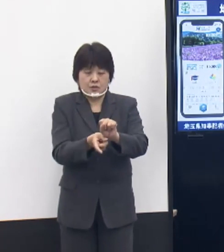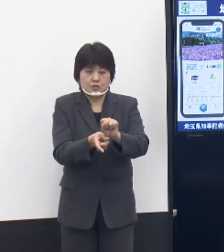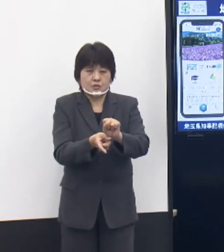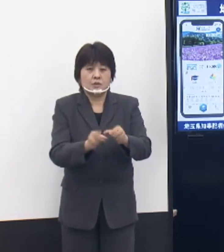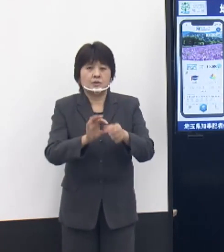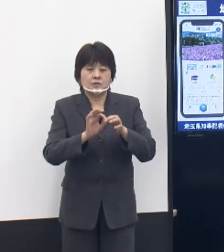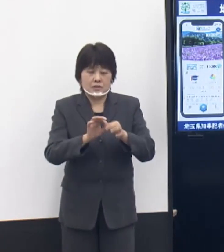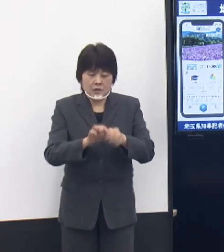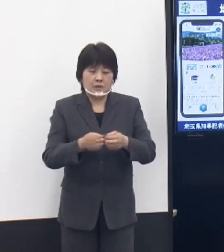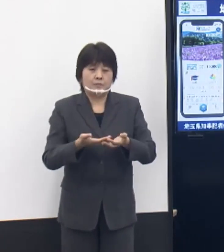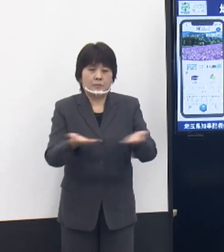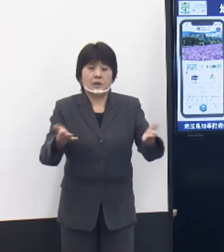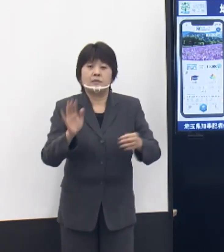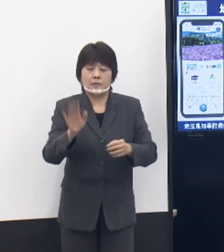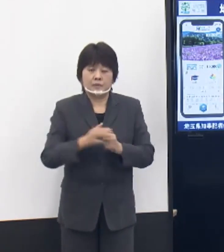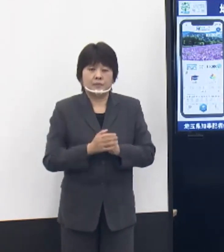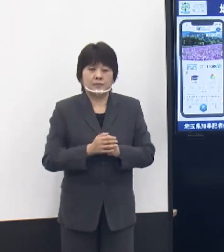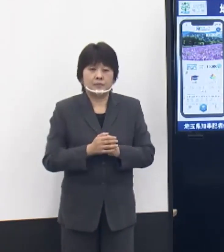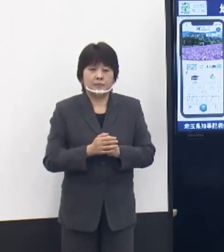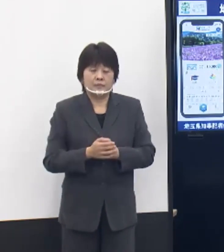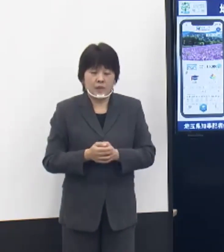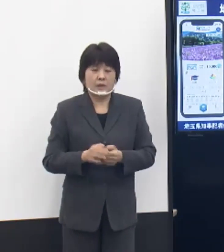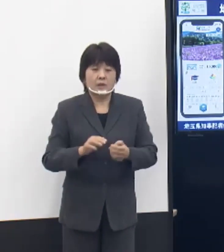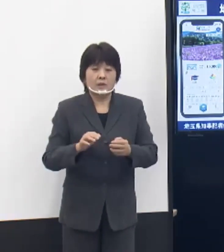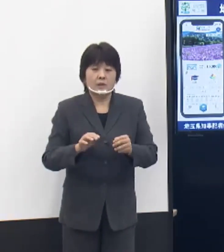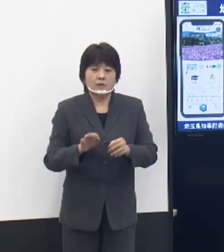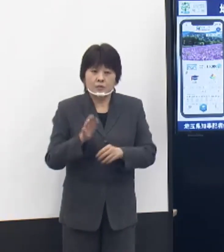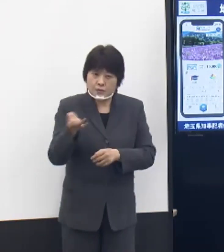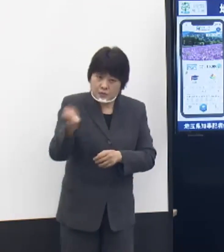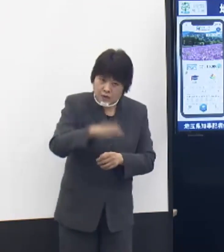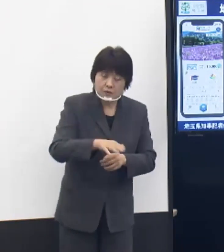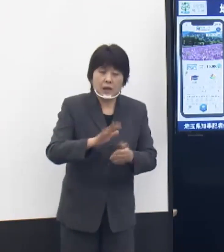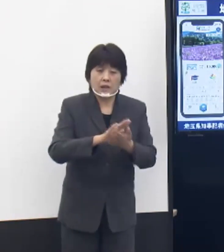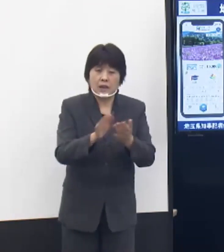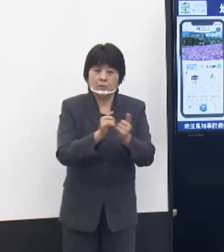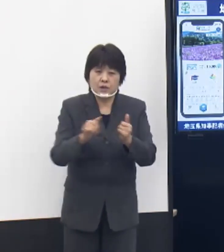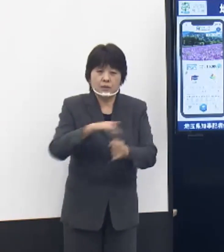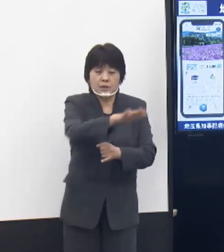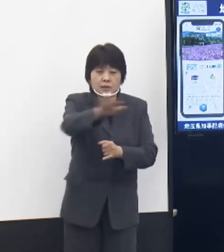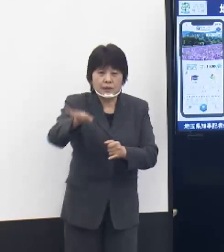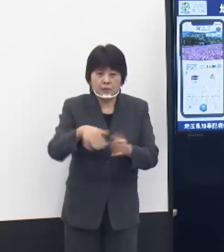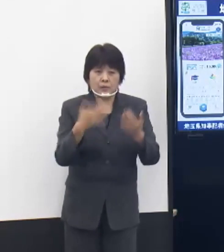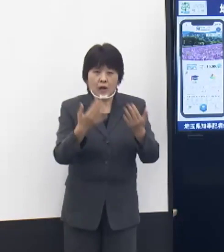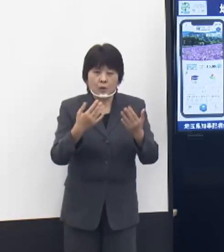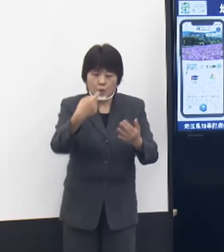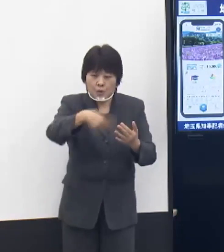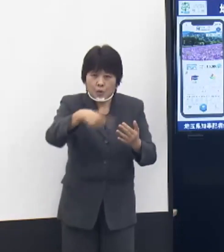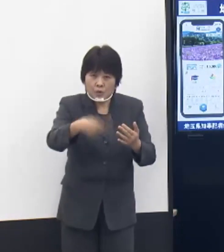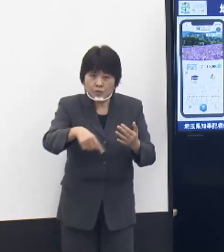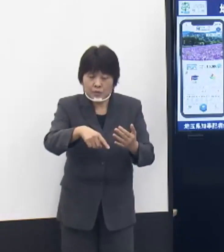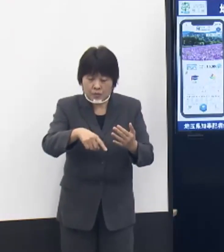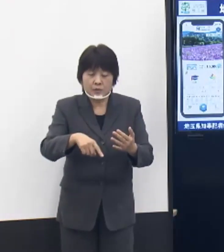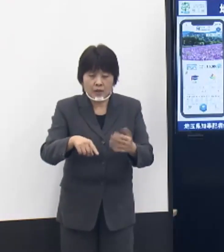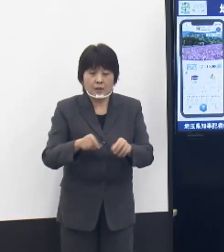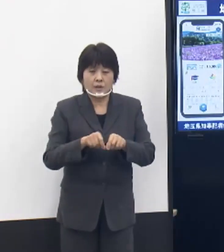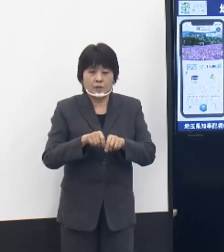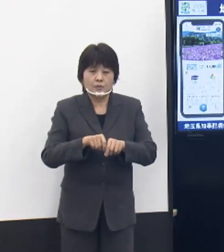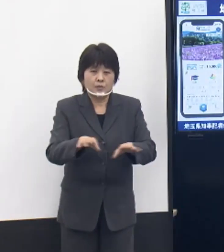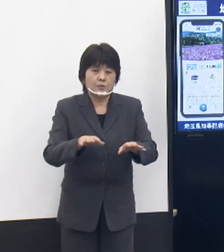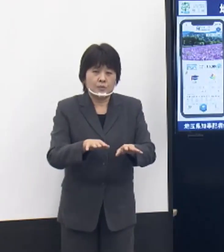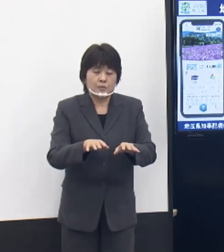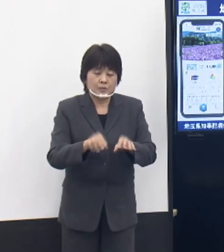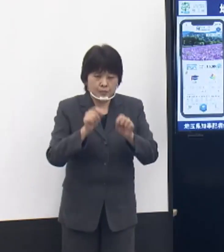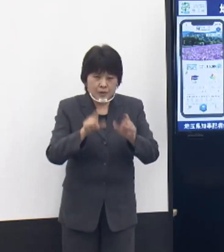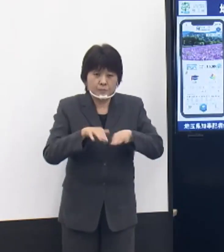ステップとして、県民の皆様にも学校教育などを通じて普及啓発を行っており